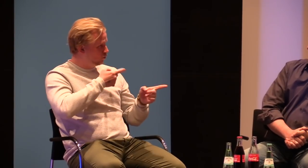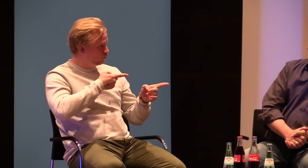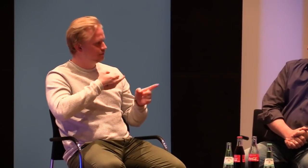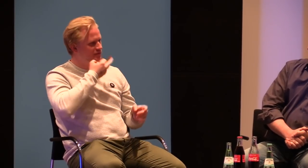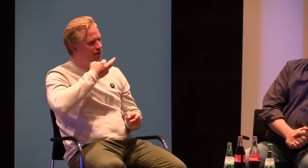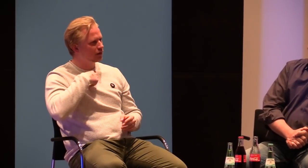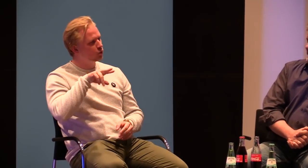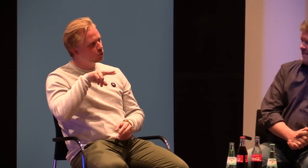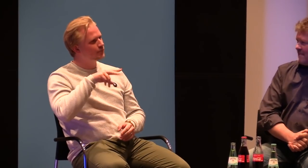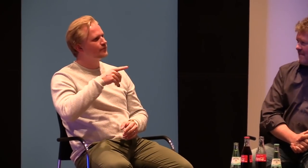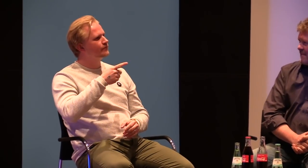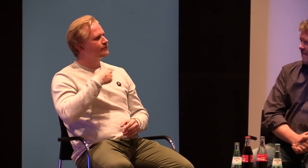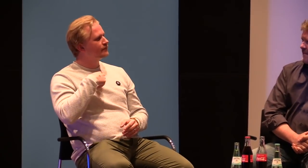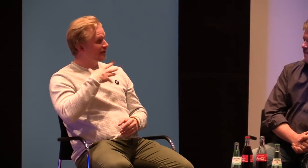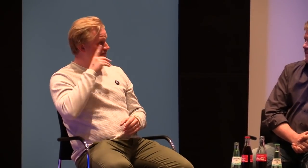Also ich persönlich sehe das ein bisschen anders.